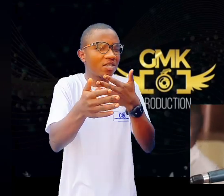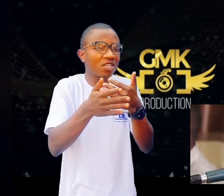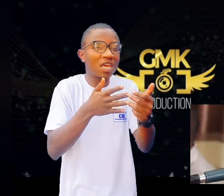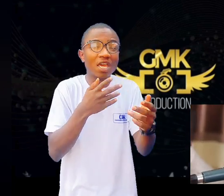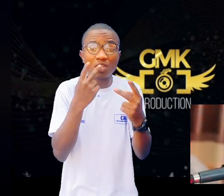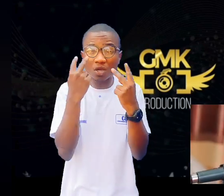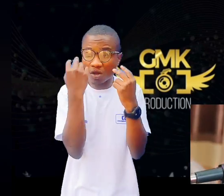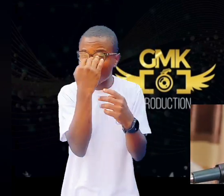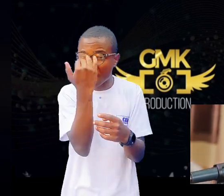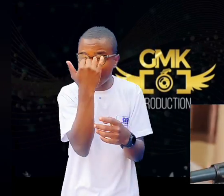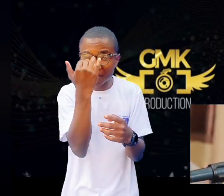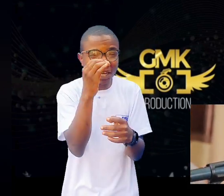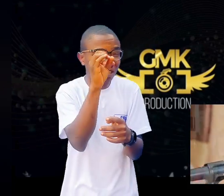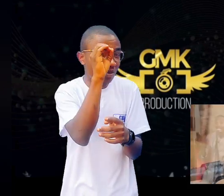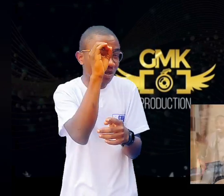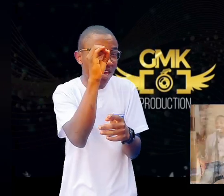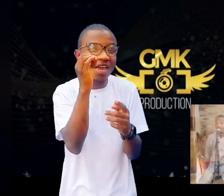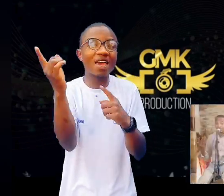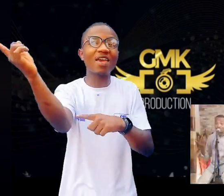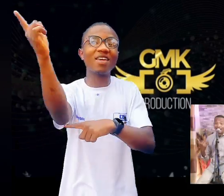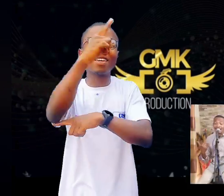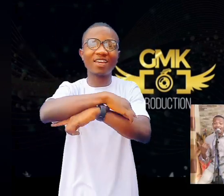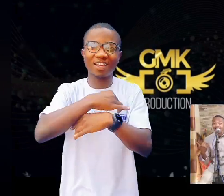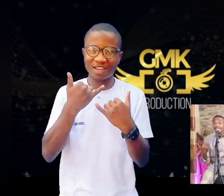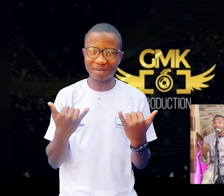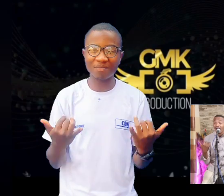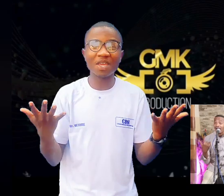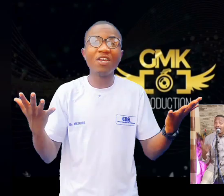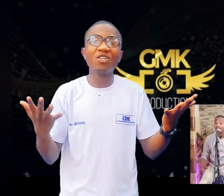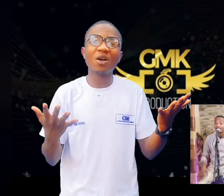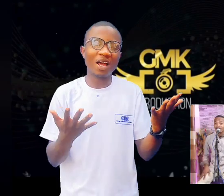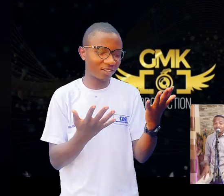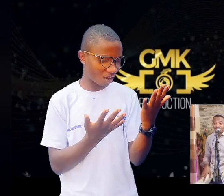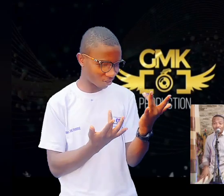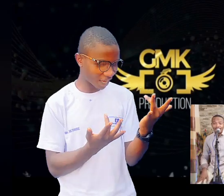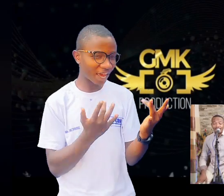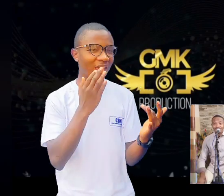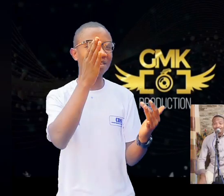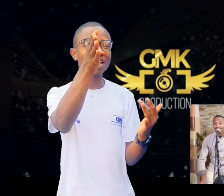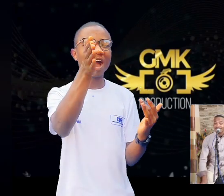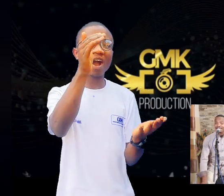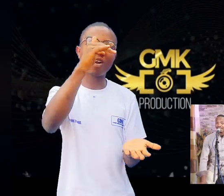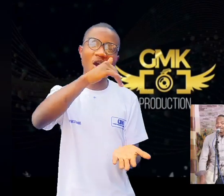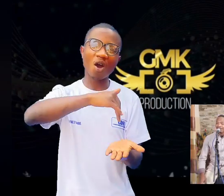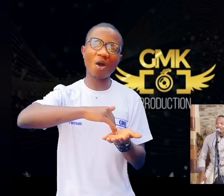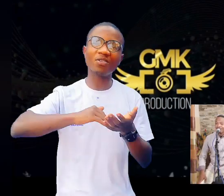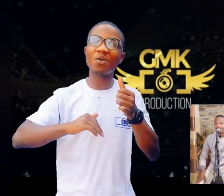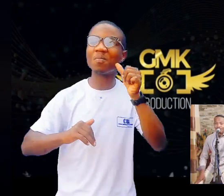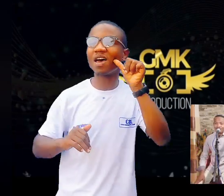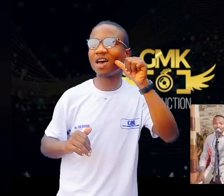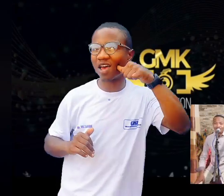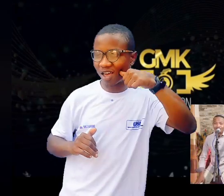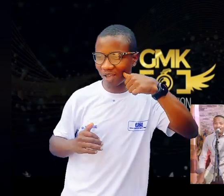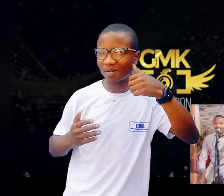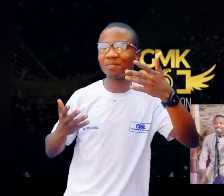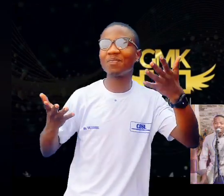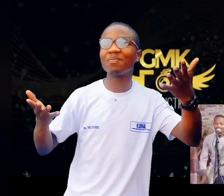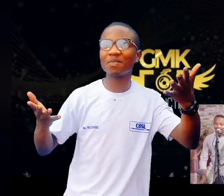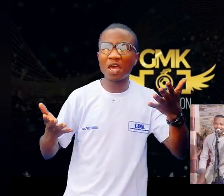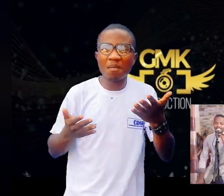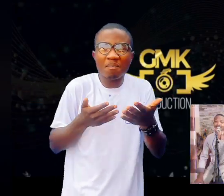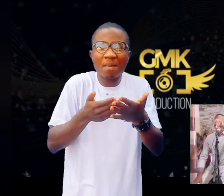concrétiser. Même si je ne voyais rien today, je l'attendrai encore